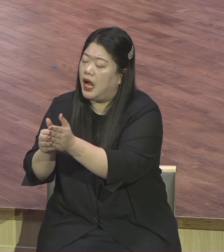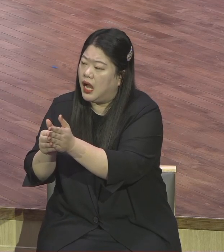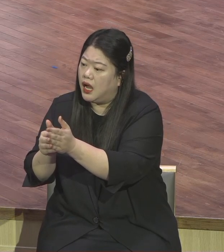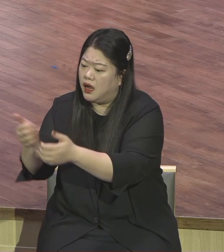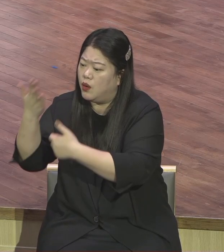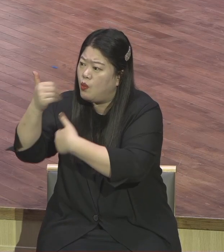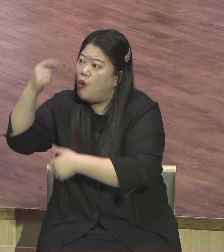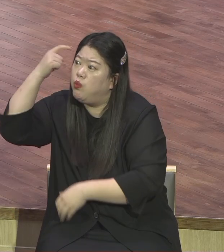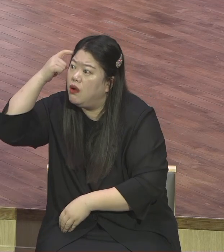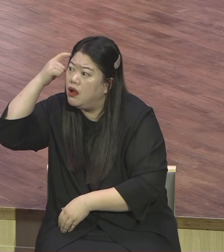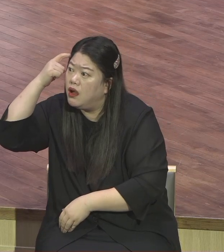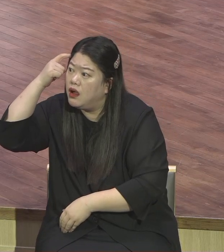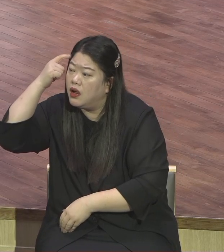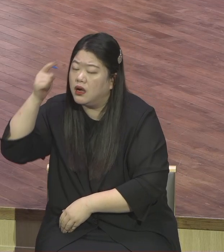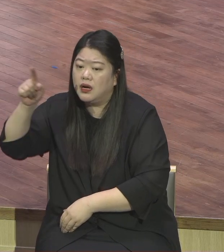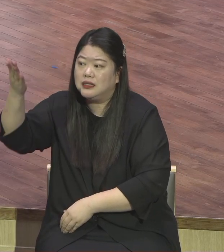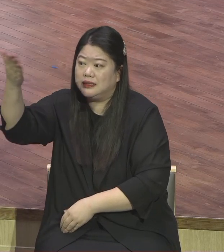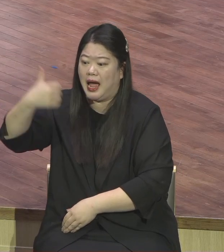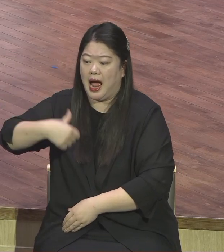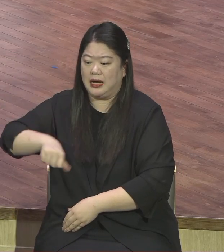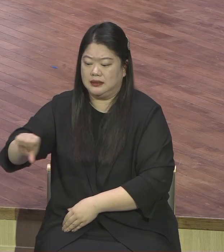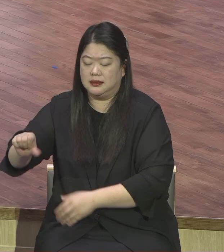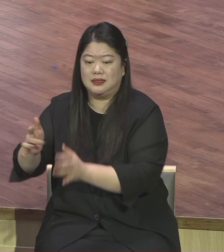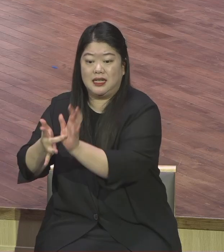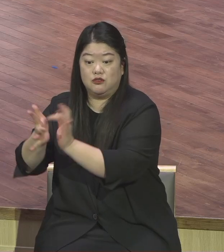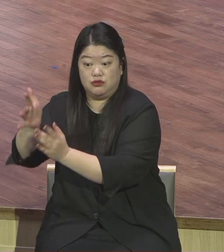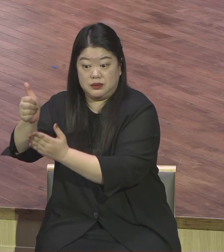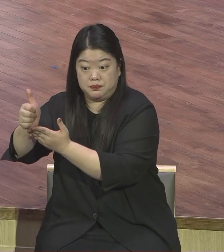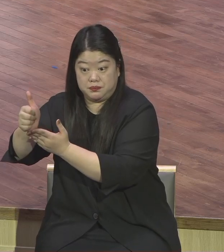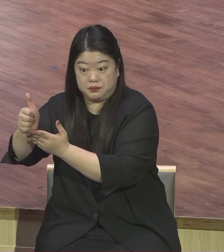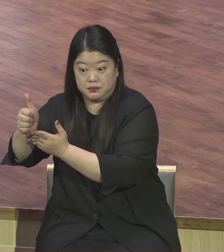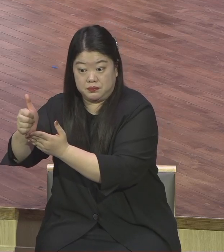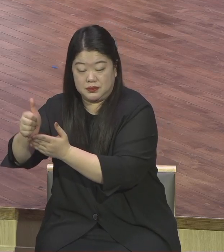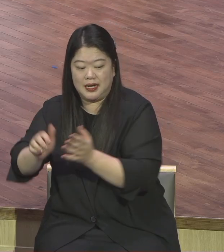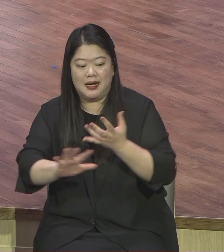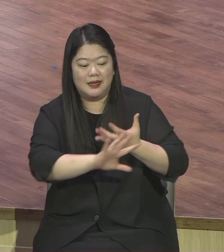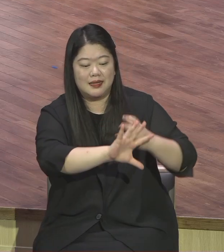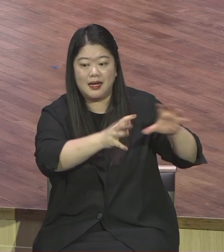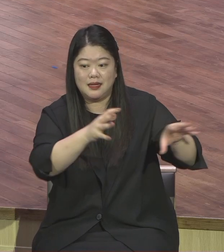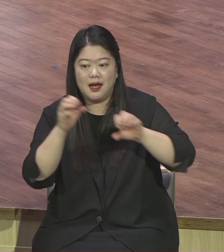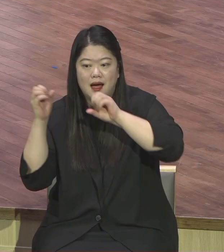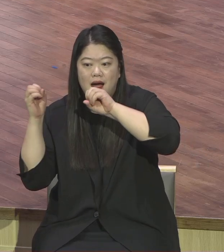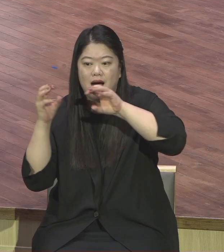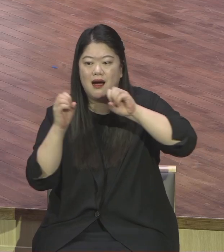밝히고 있습니다. 그 아들을 이방에 전하기 위해서.